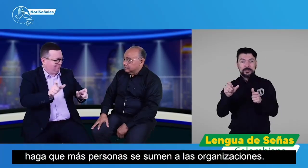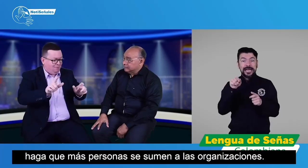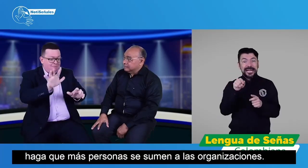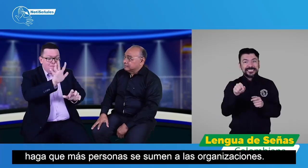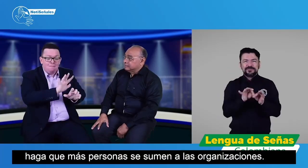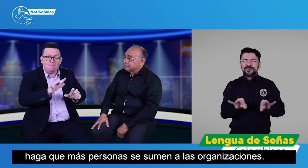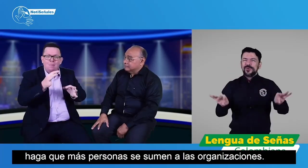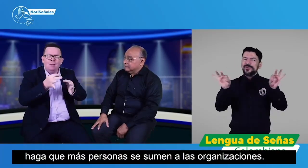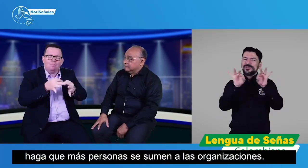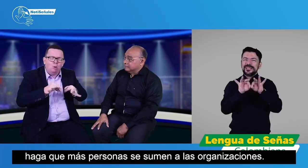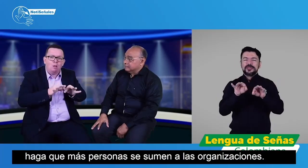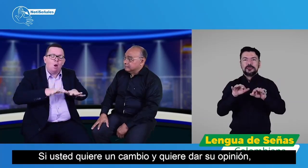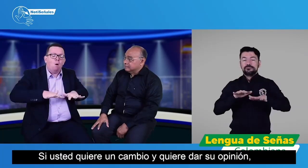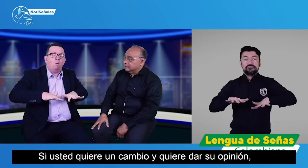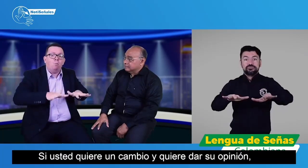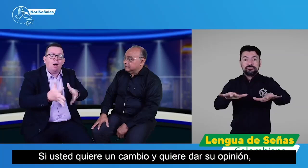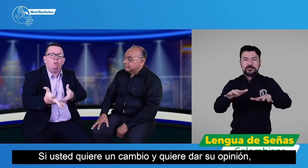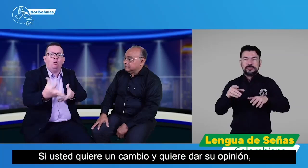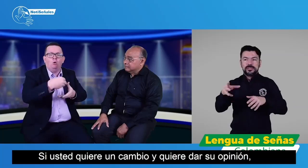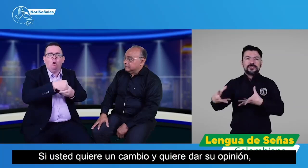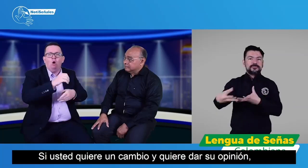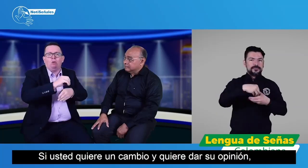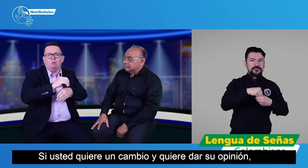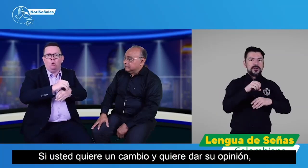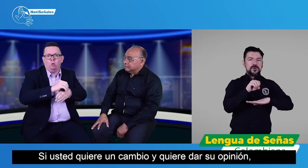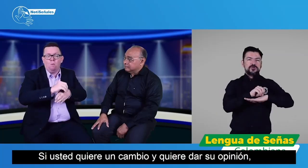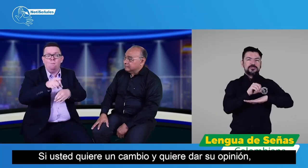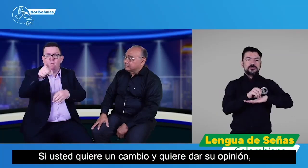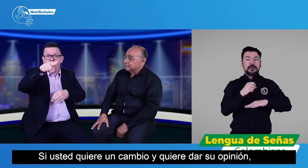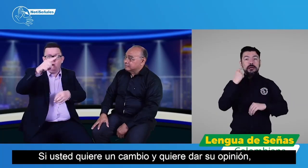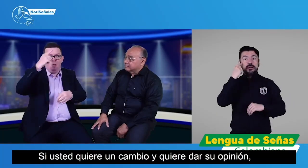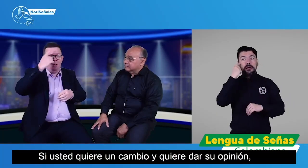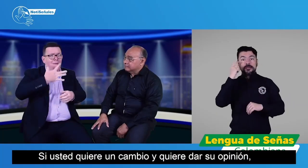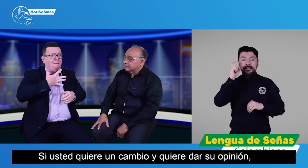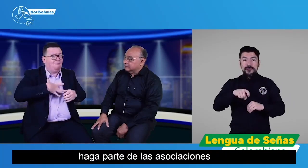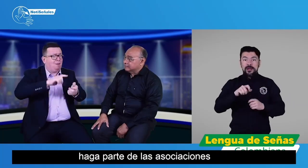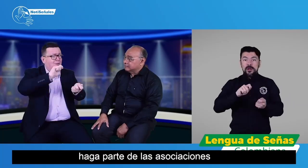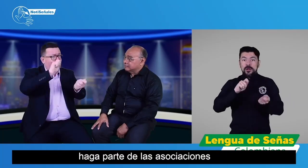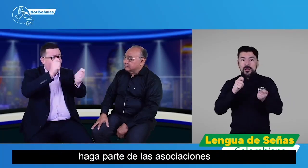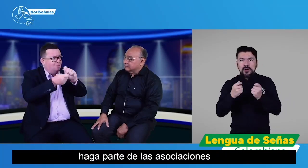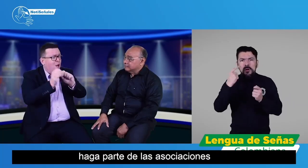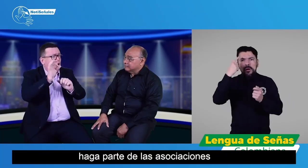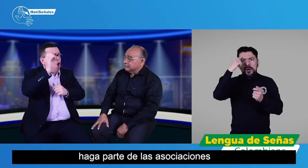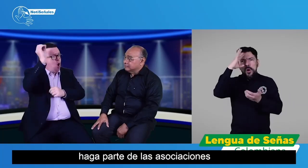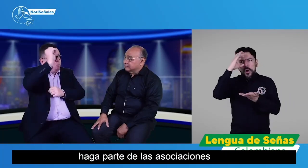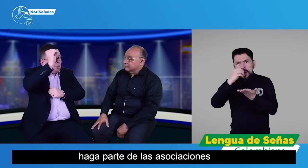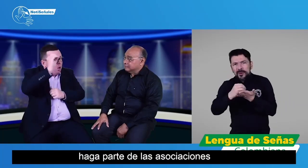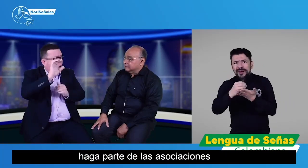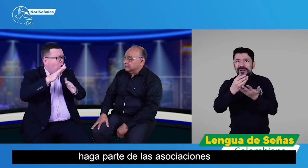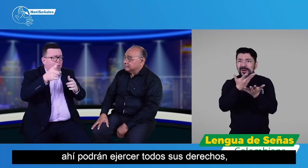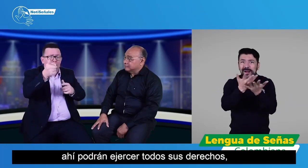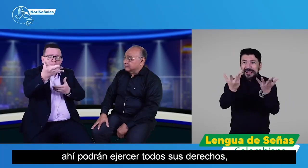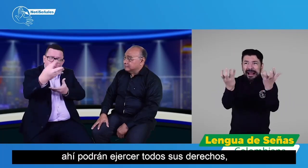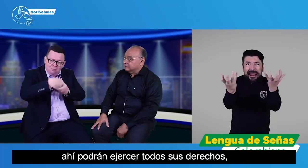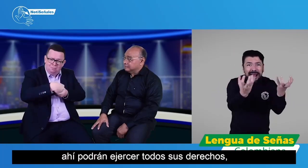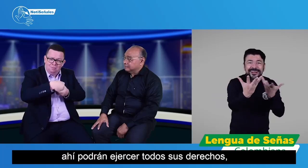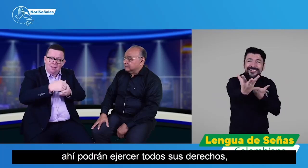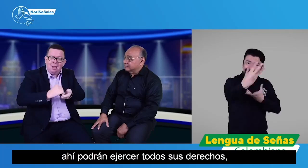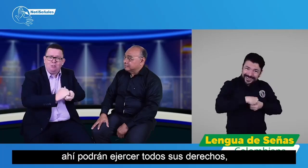organizaciones. Si usted quiere un cambio, quiere dar su opinión, haga parte de las asociaciones. Ahí podrá ejercer todos sus